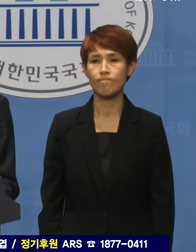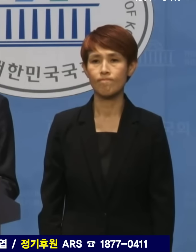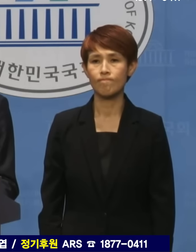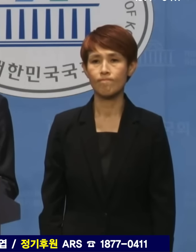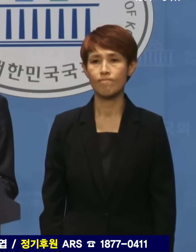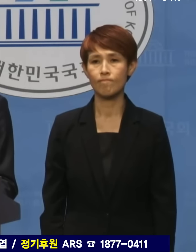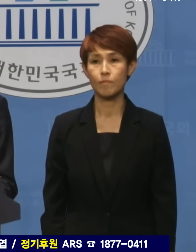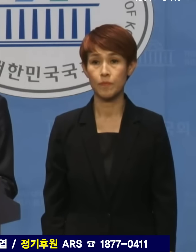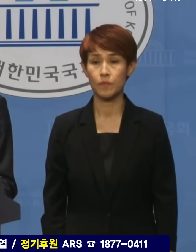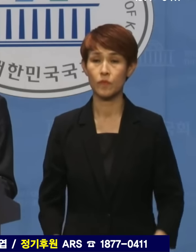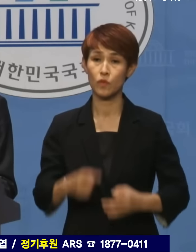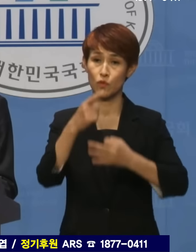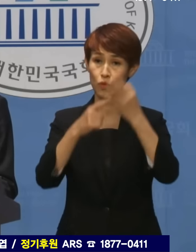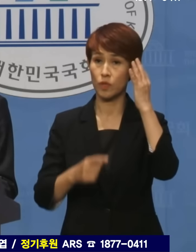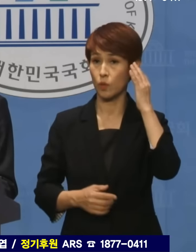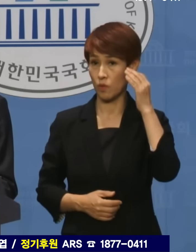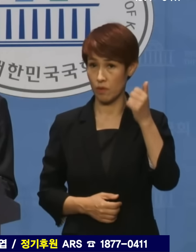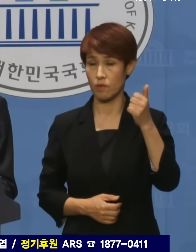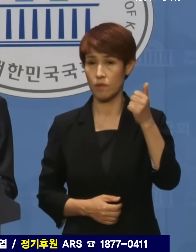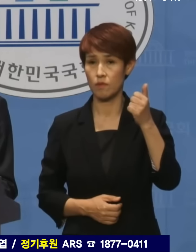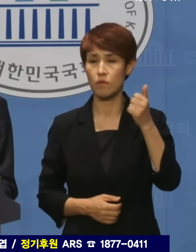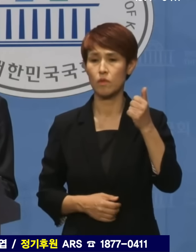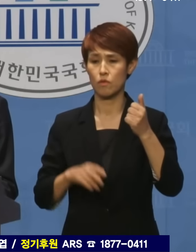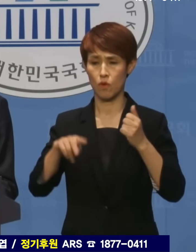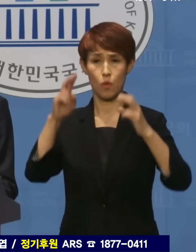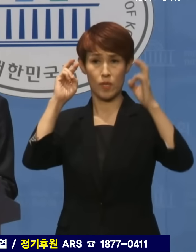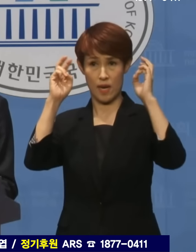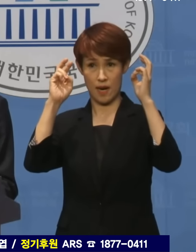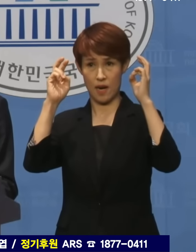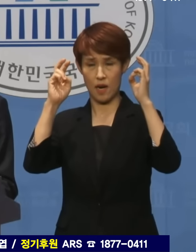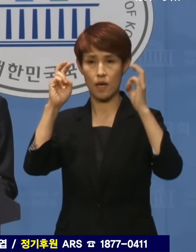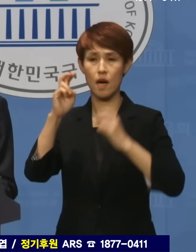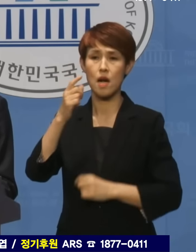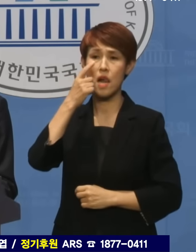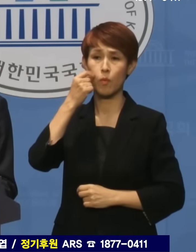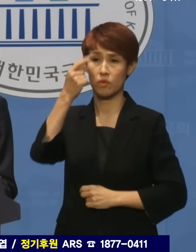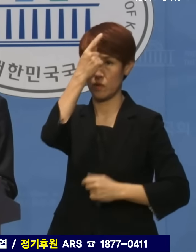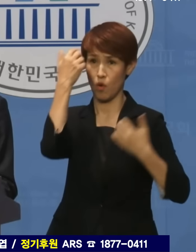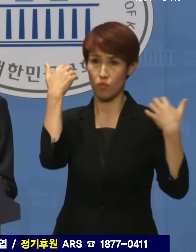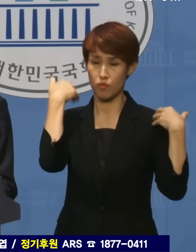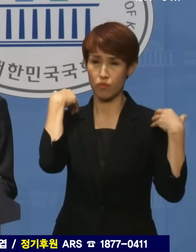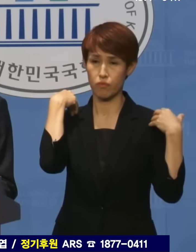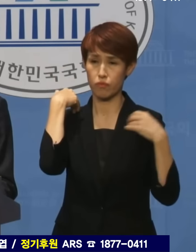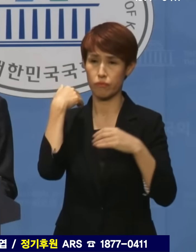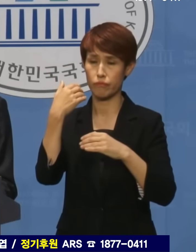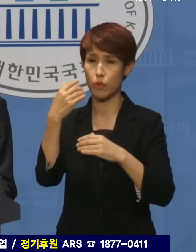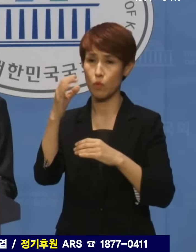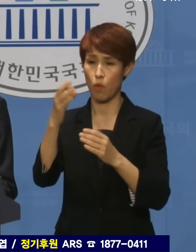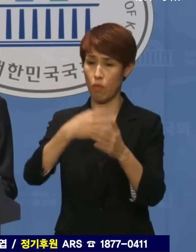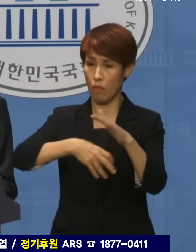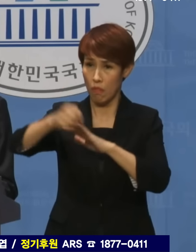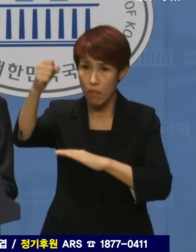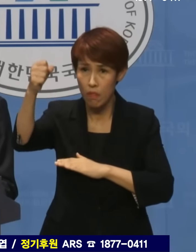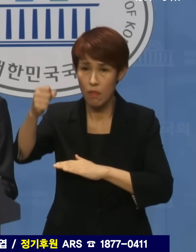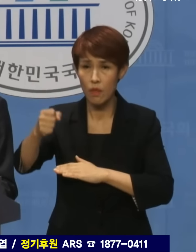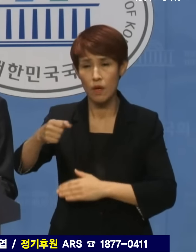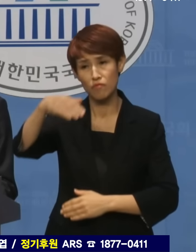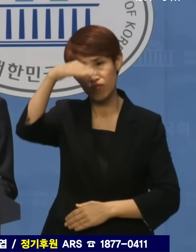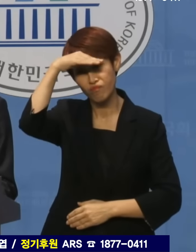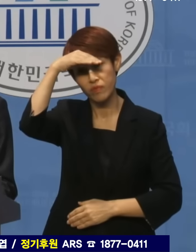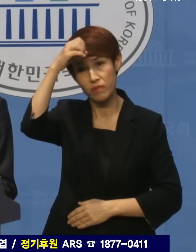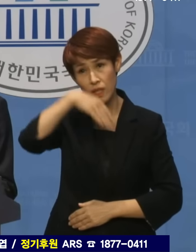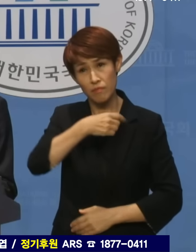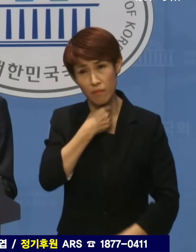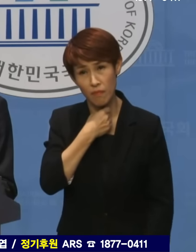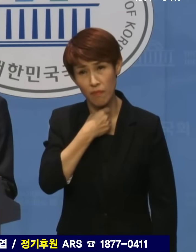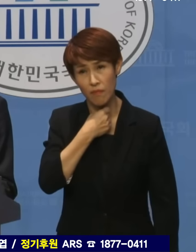합니다 윤석 대통령은 우리 기업이 일본 정부에 탈취당하는 것을 눈뜨고 지켜볼